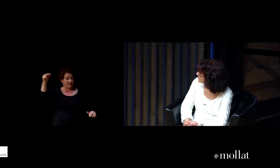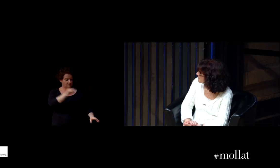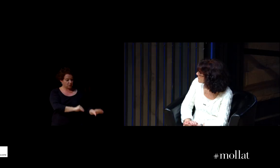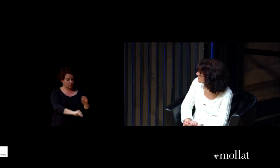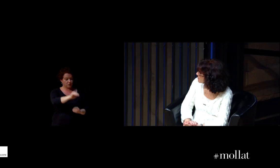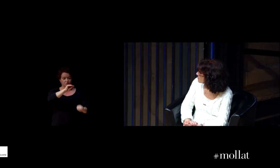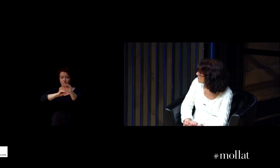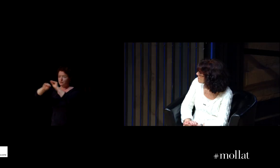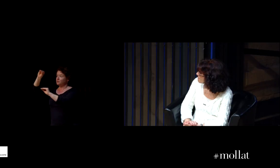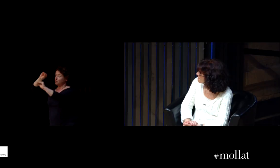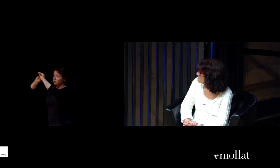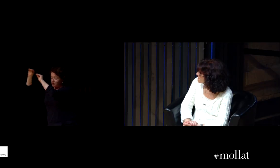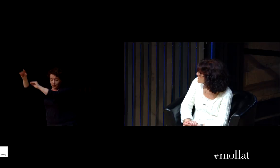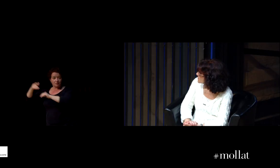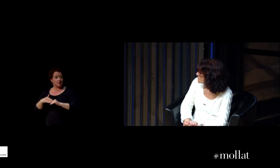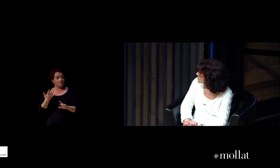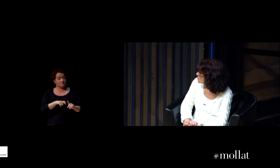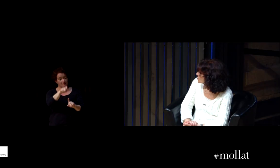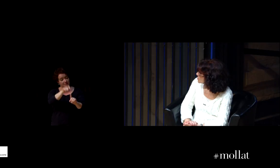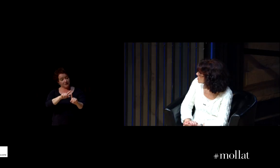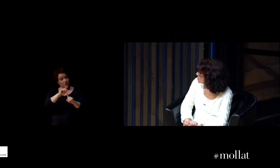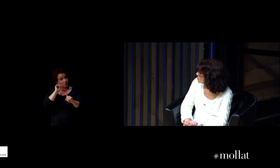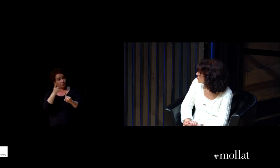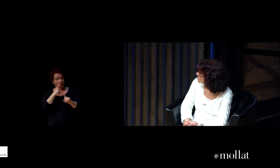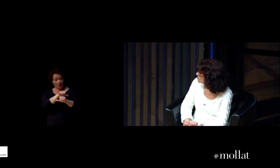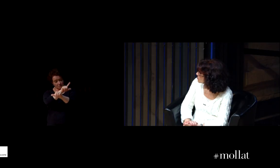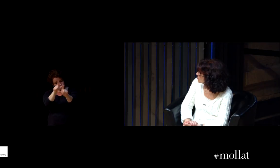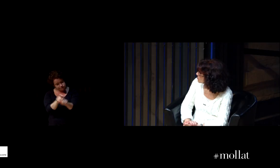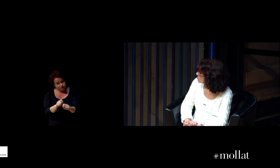Et j'ai toujours respecté le sourd. Enfin, j'ai essayé.